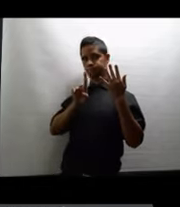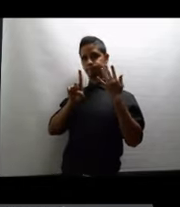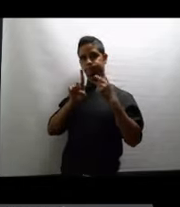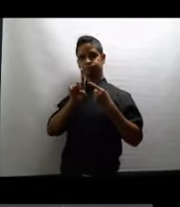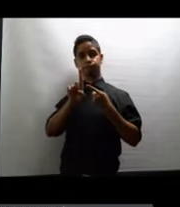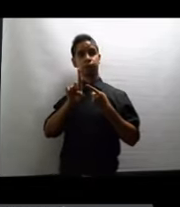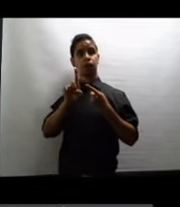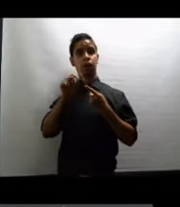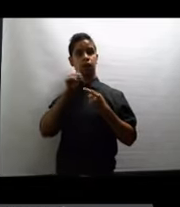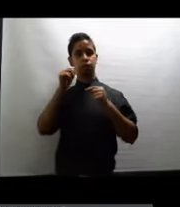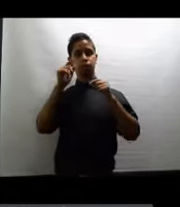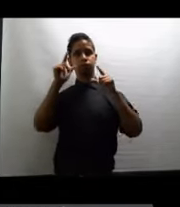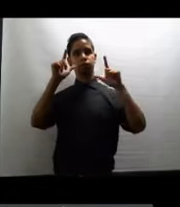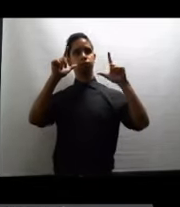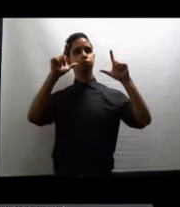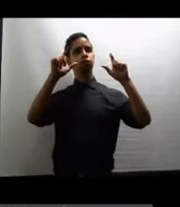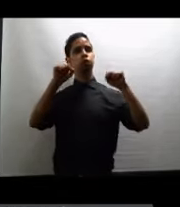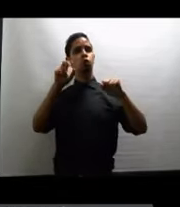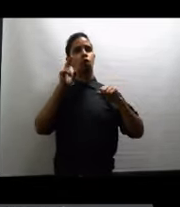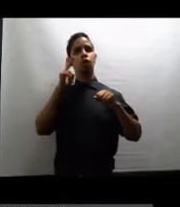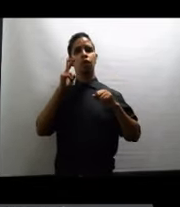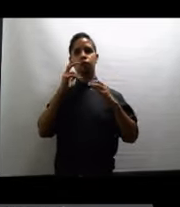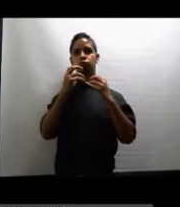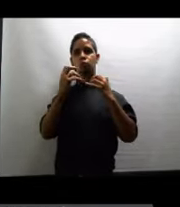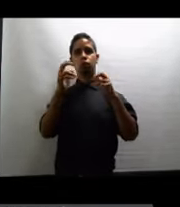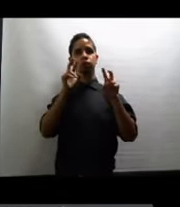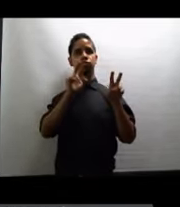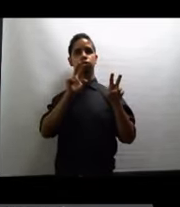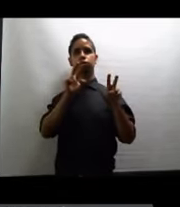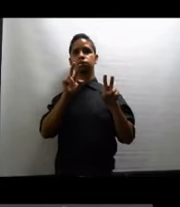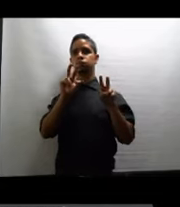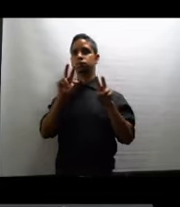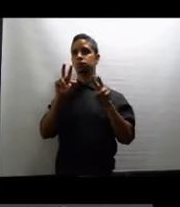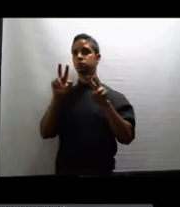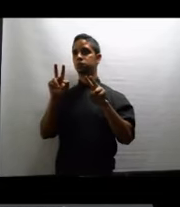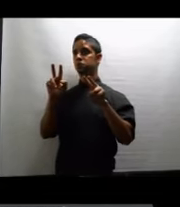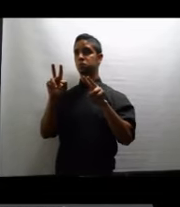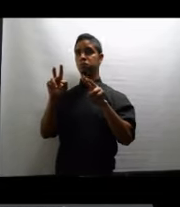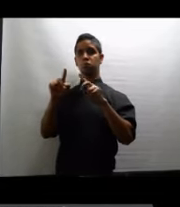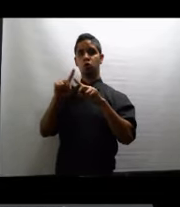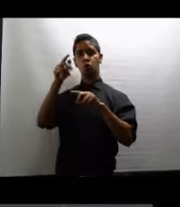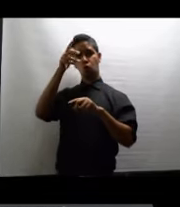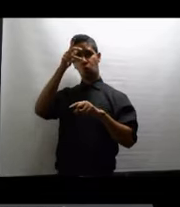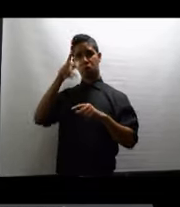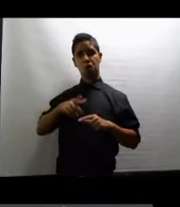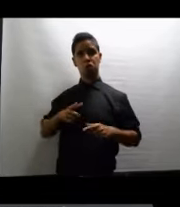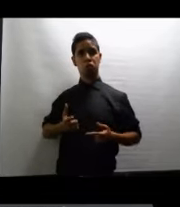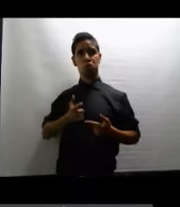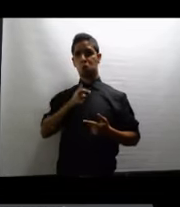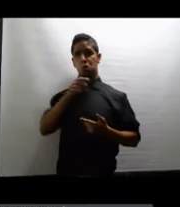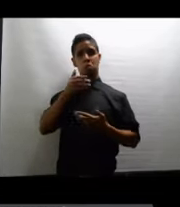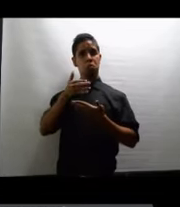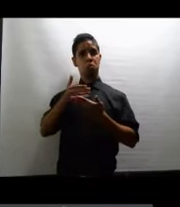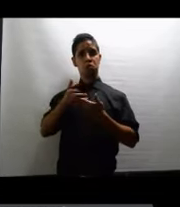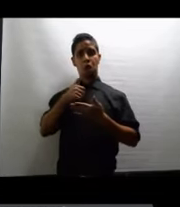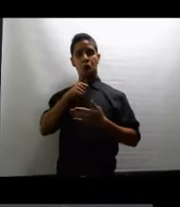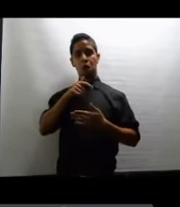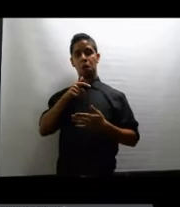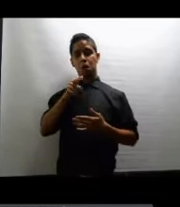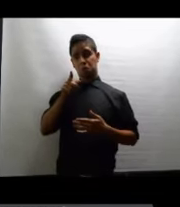En un impulso pudo mirar la sala entera. Ni rastro del hombre de su vida. Respiró